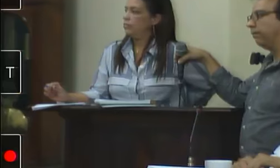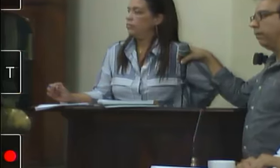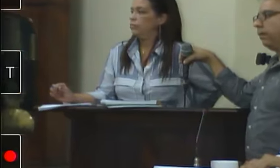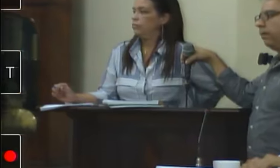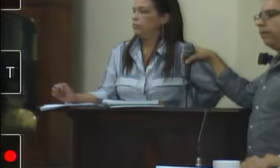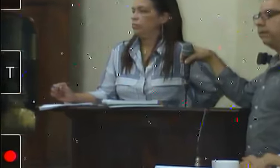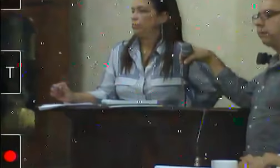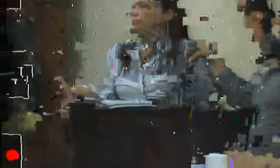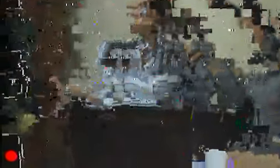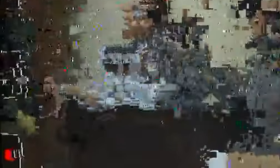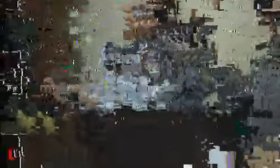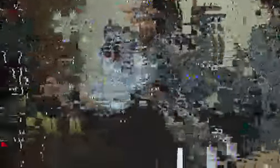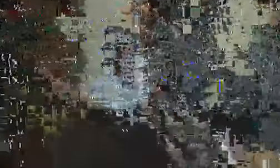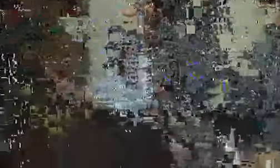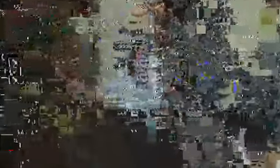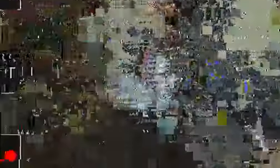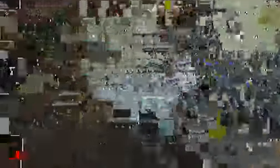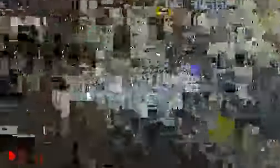vereador.